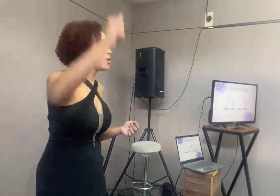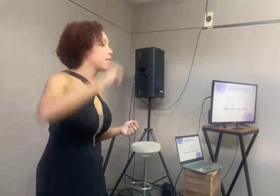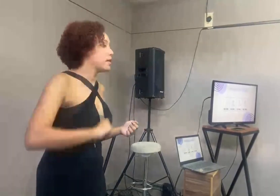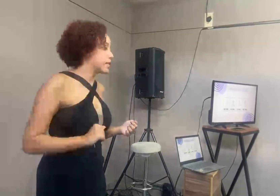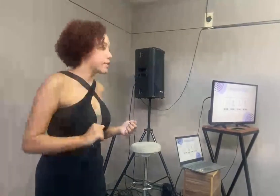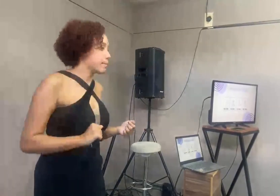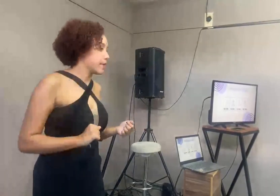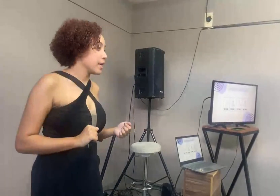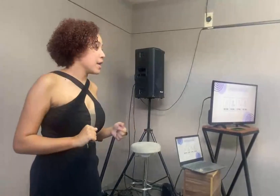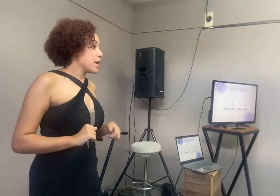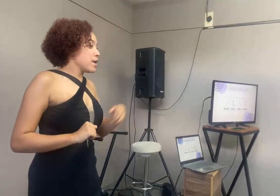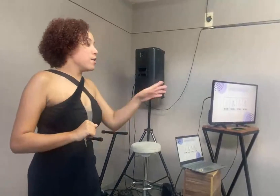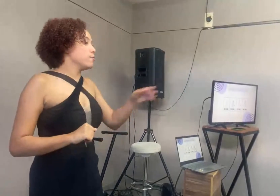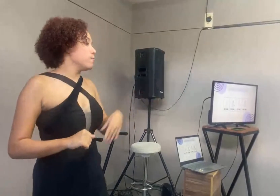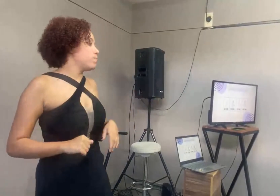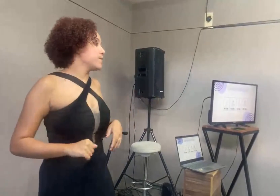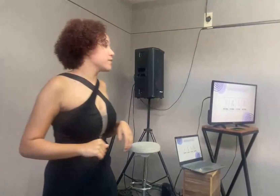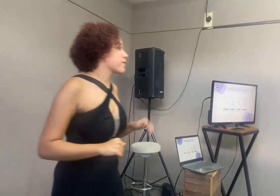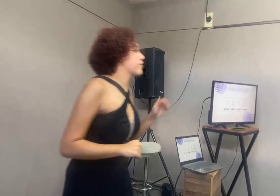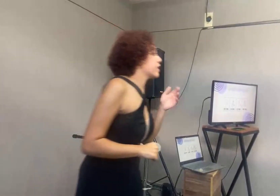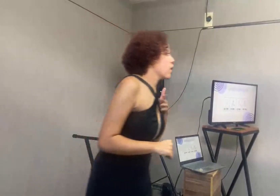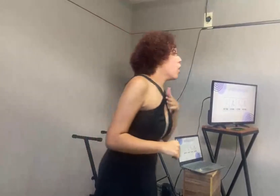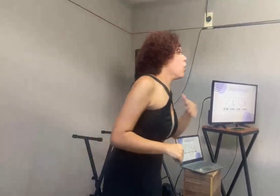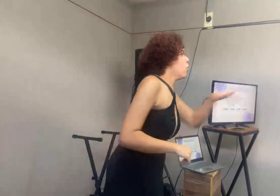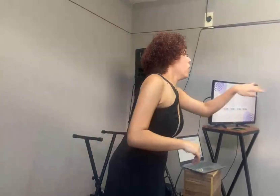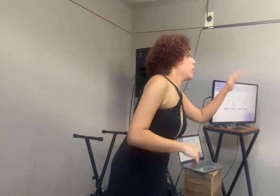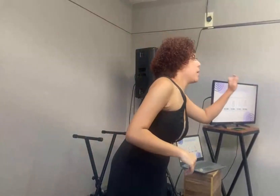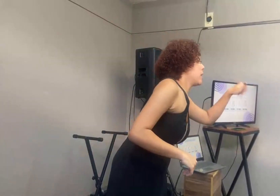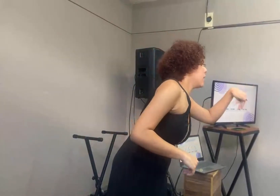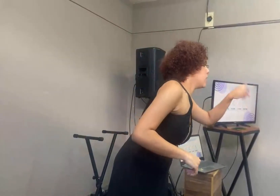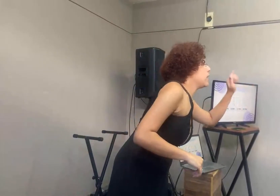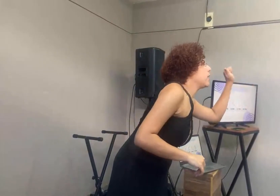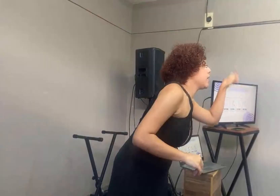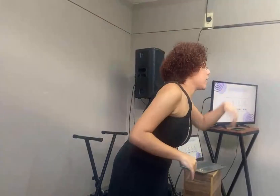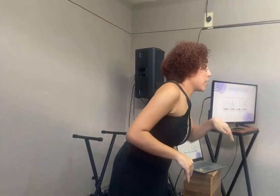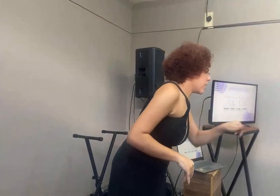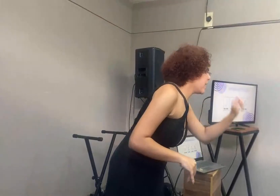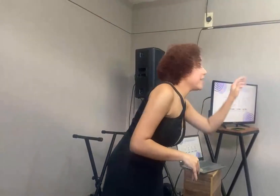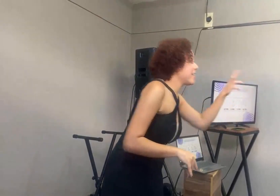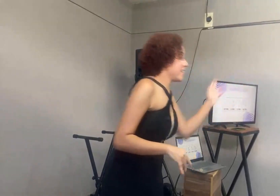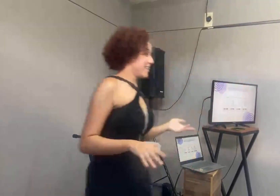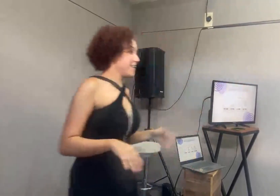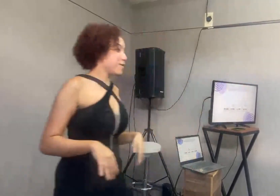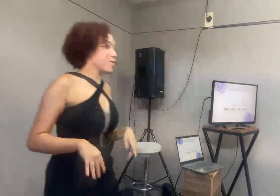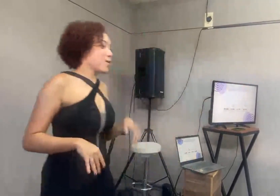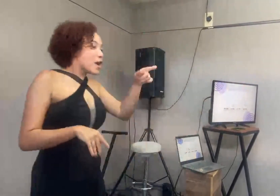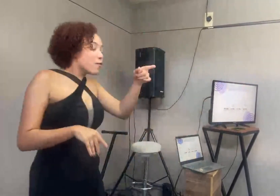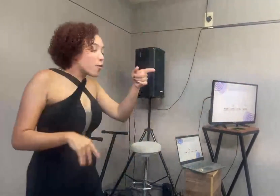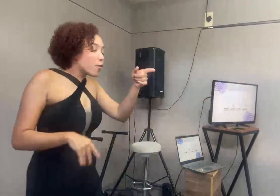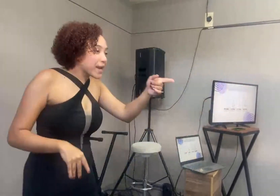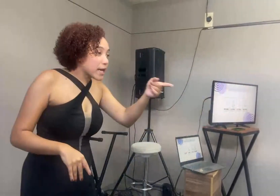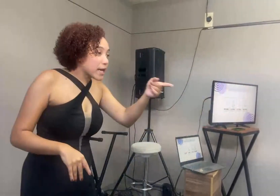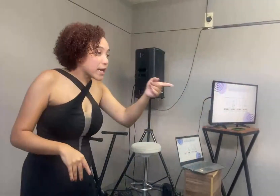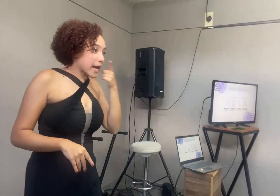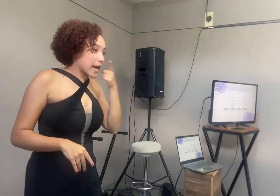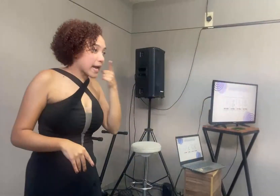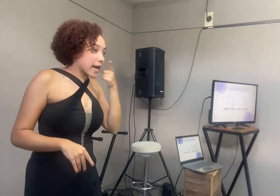chama a Ana para mim. Eu não preciso ficar fazendo, chamar Anne. Não, eu vou pegar a